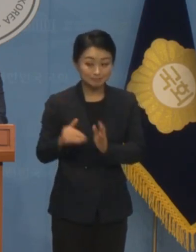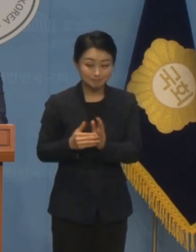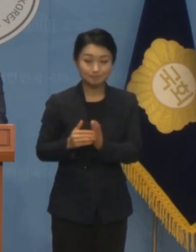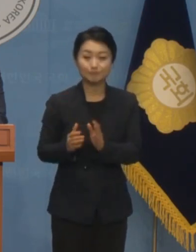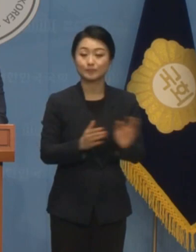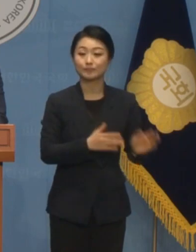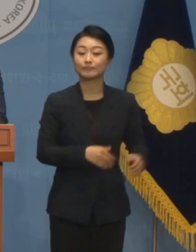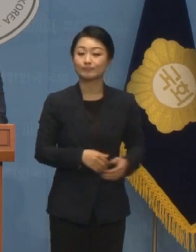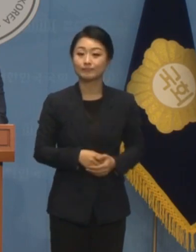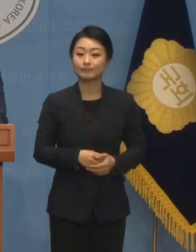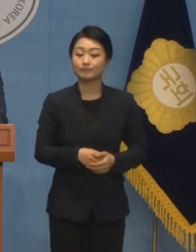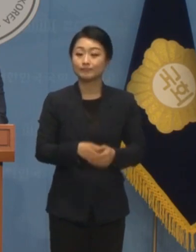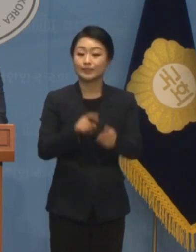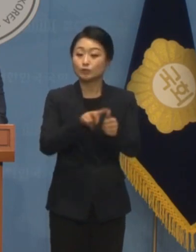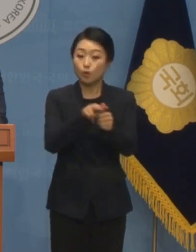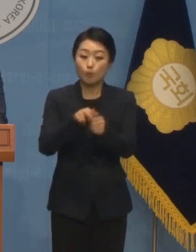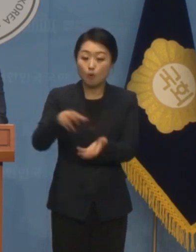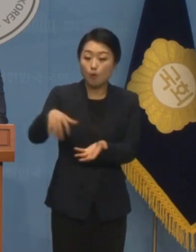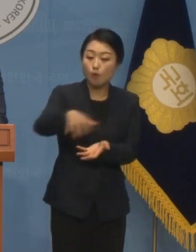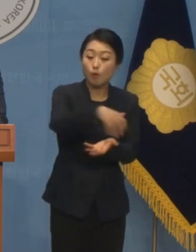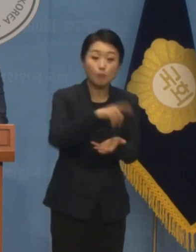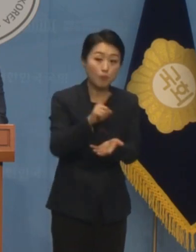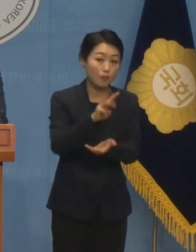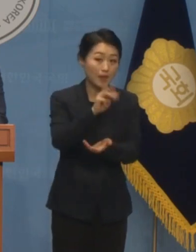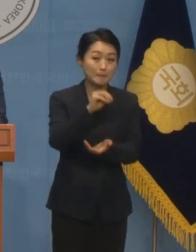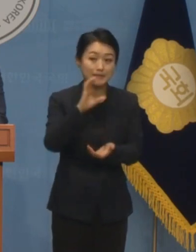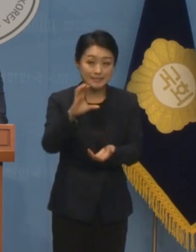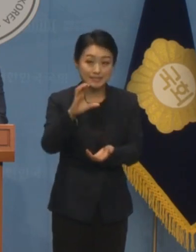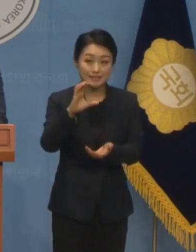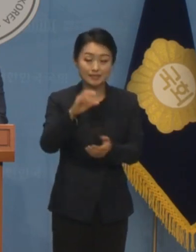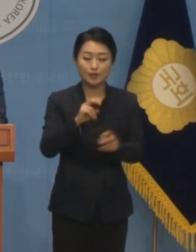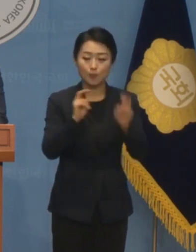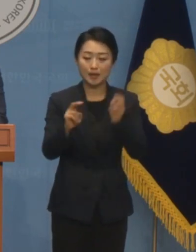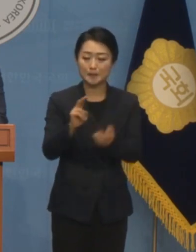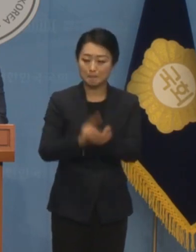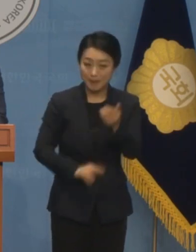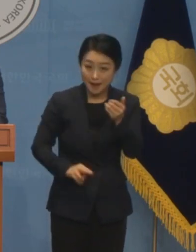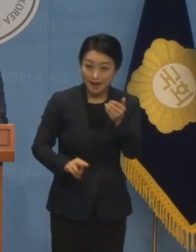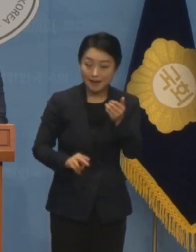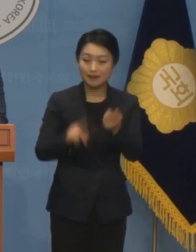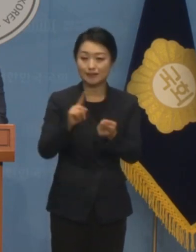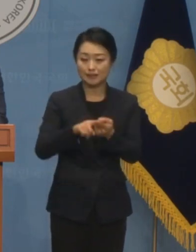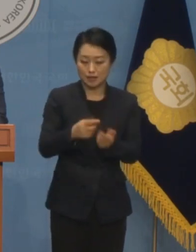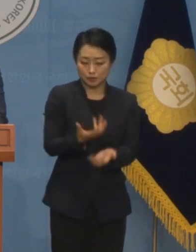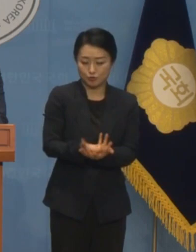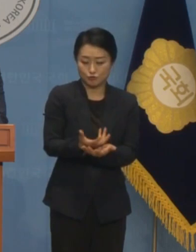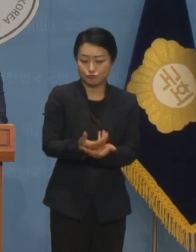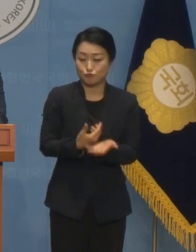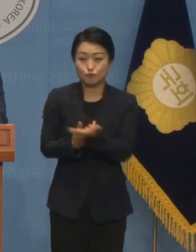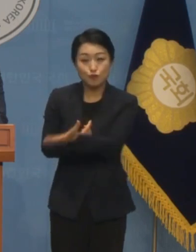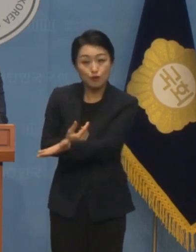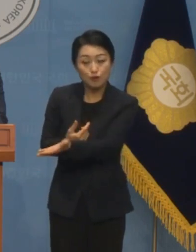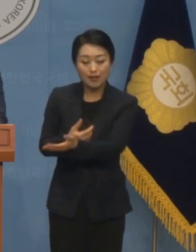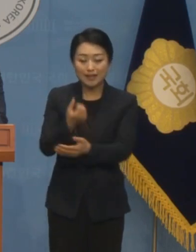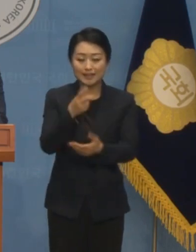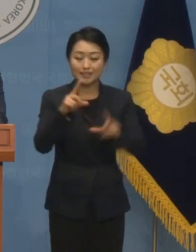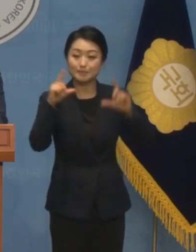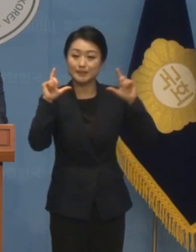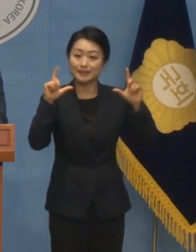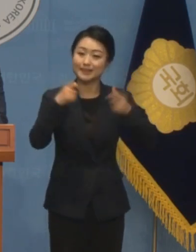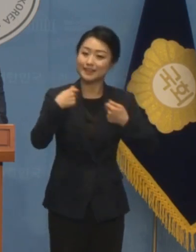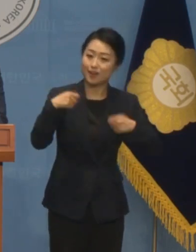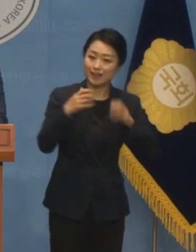당시 이 후보자 등이 제공한 정보는 MBC 민영화 방안 문건 작성뿐만 아니라 연예인,